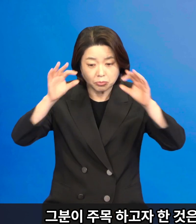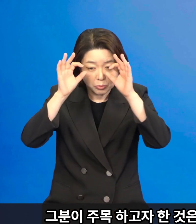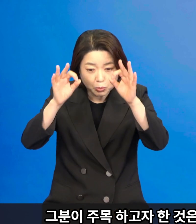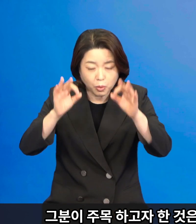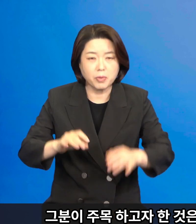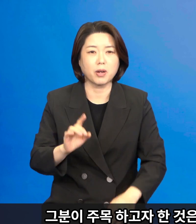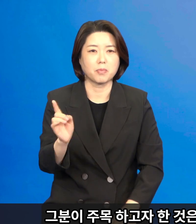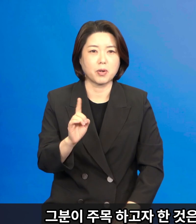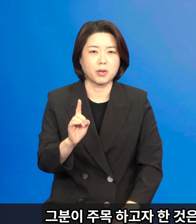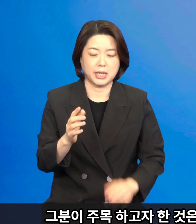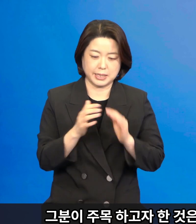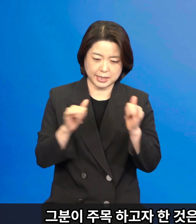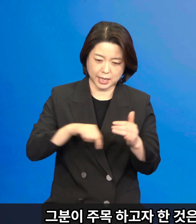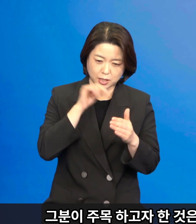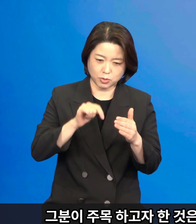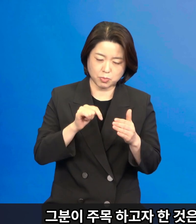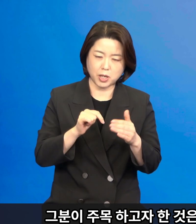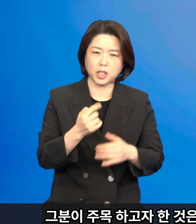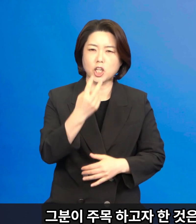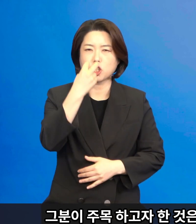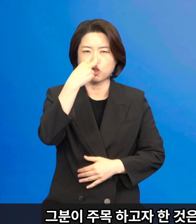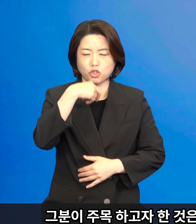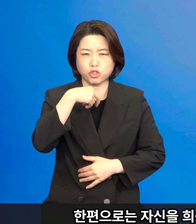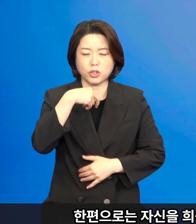감추어진 두 본성이었습니다.